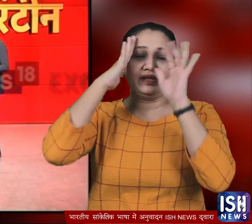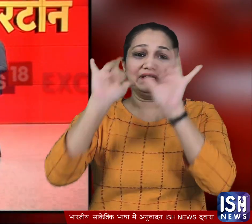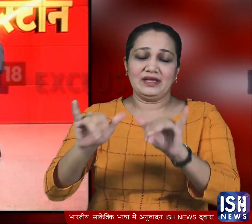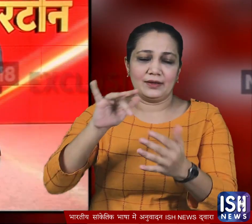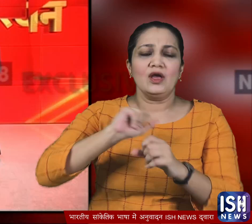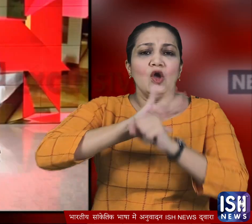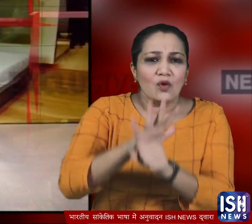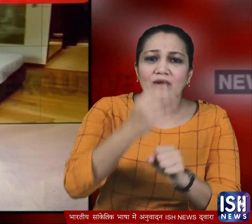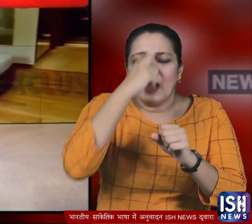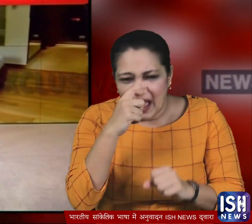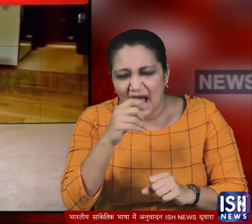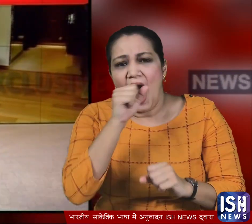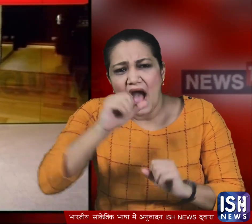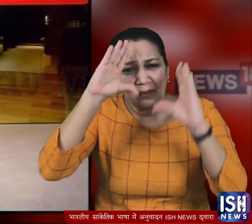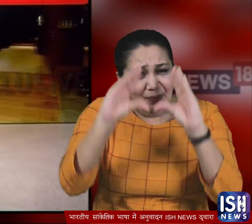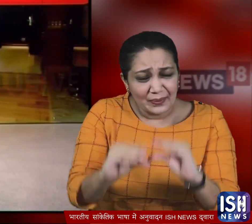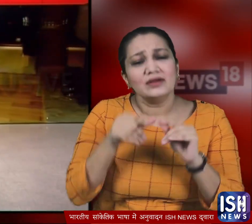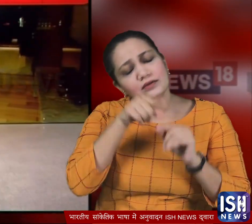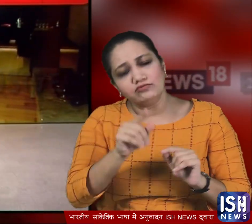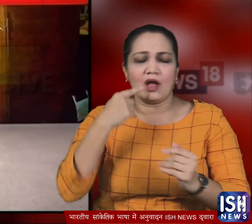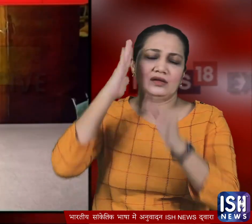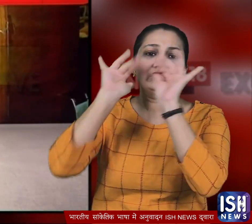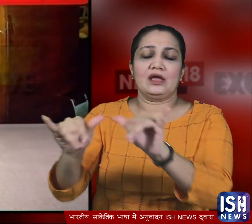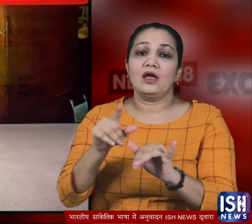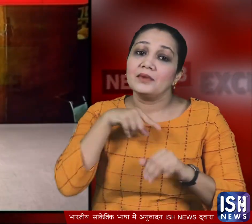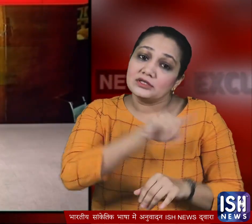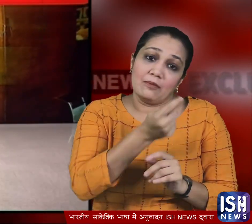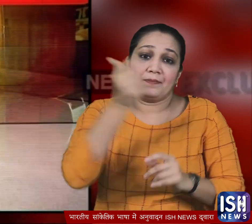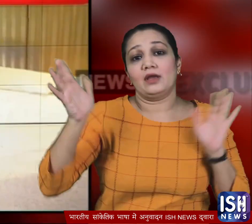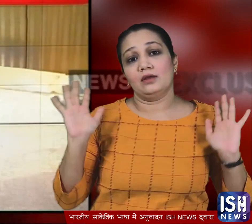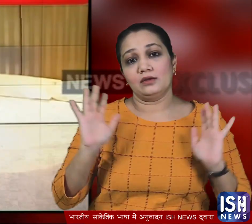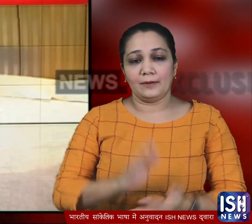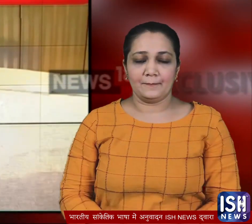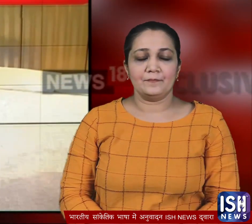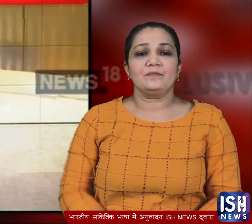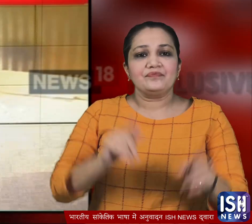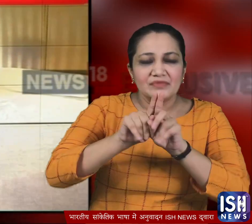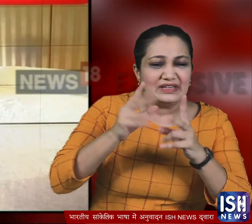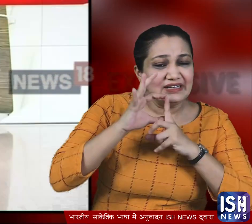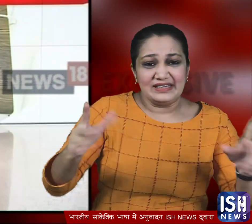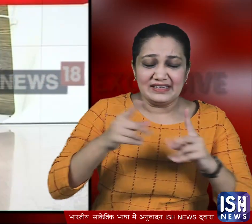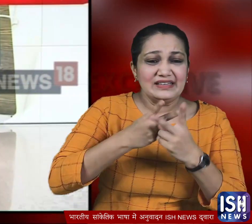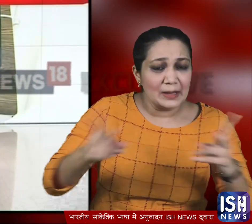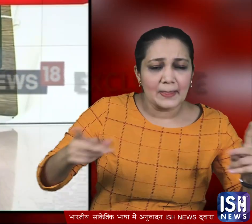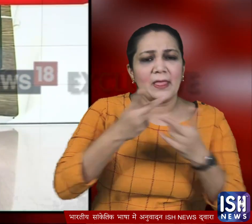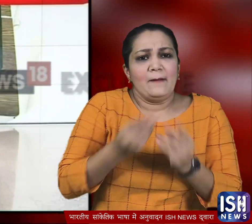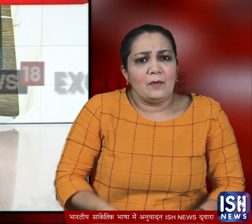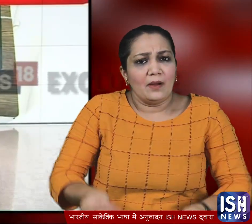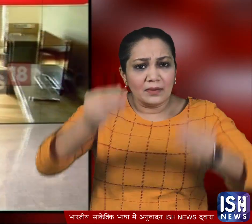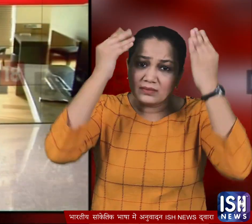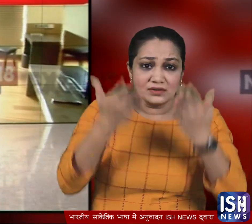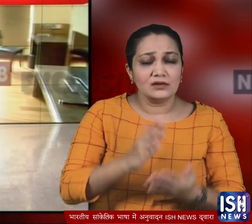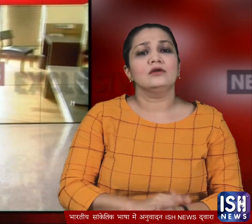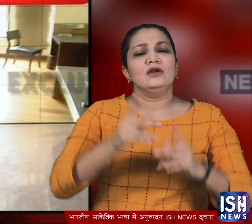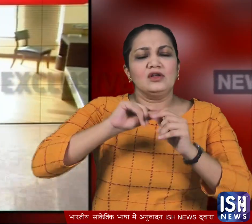कोरोना के हल्के और कम लक्षण वाले मरीज रह सकेंगे, लेकिन इसके लिए उन्हें किराया चुकाना होगा। इस खतरनाक बीमारी से जूझ रहे मरीजों की तादाद इतनी ज्यादा